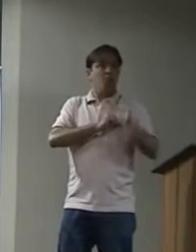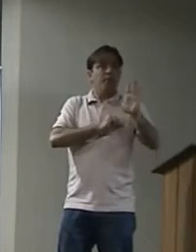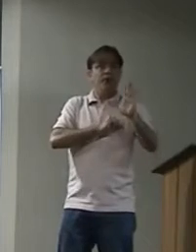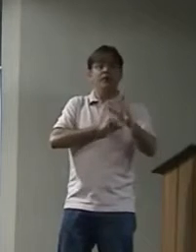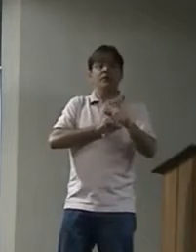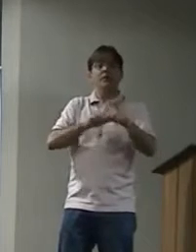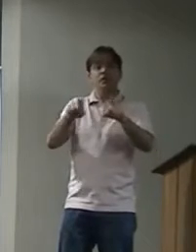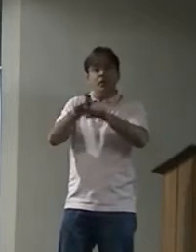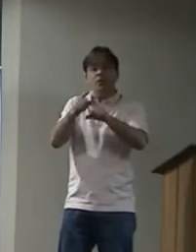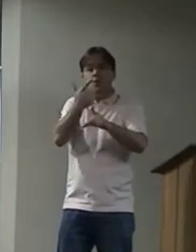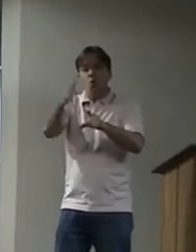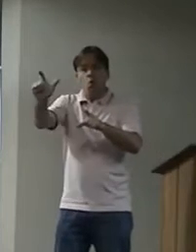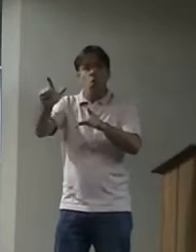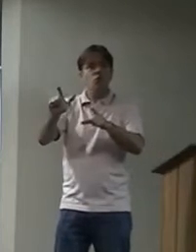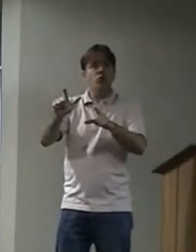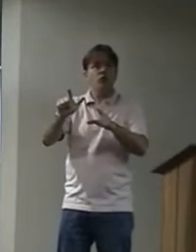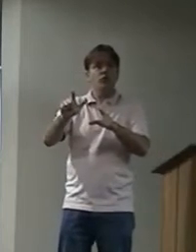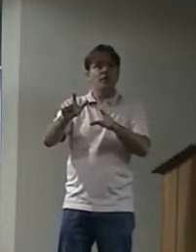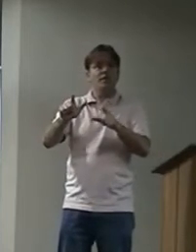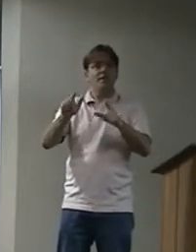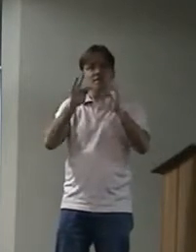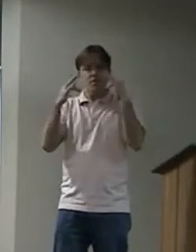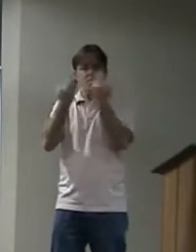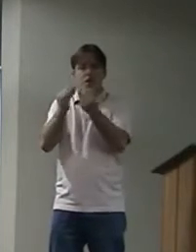pais tratam essa criança